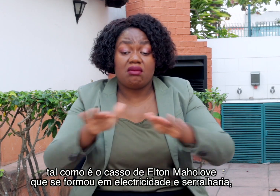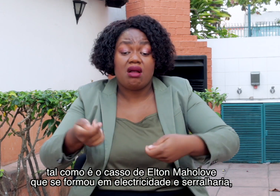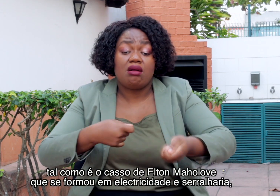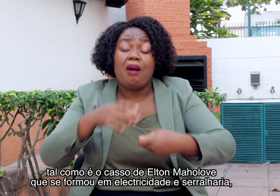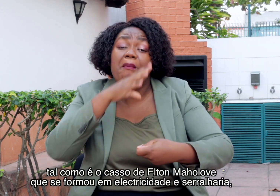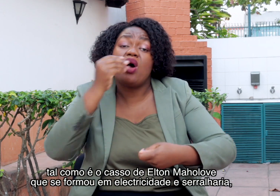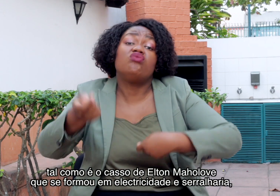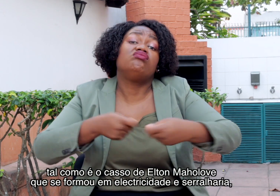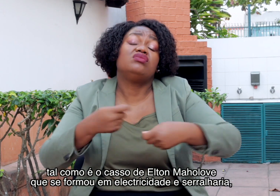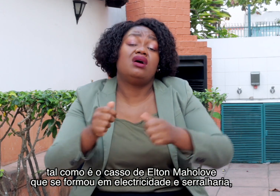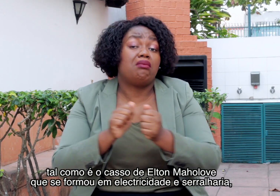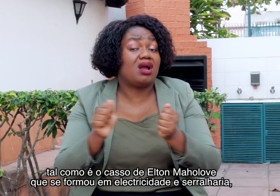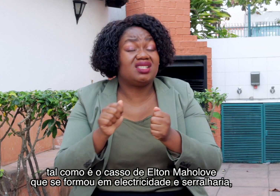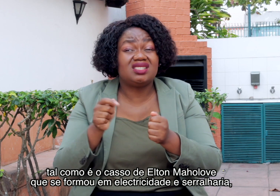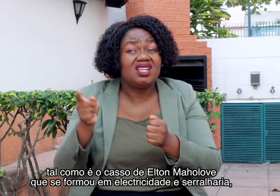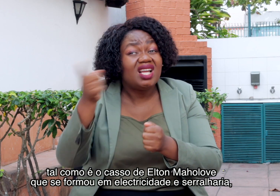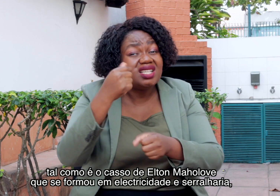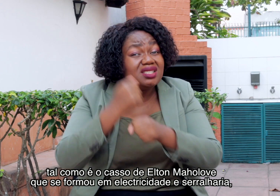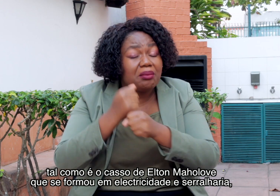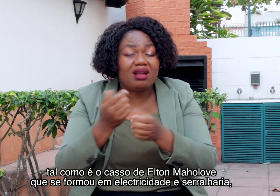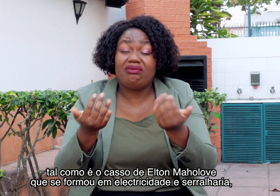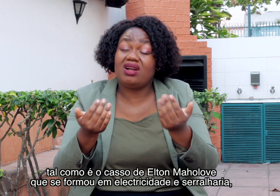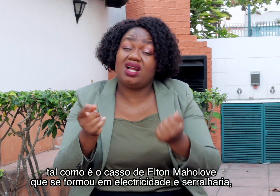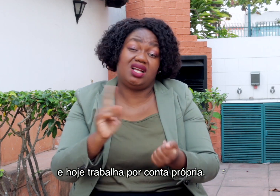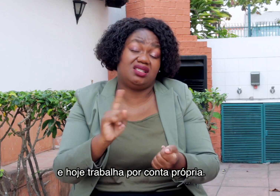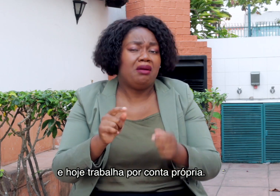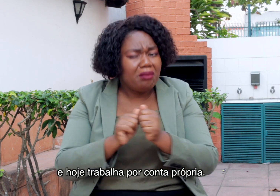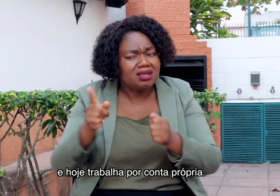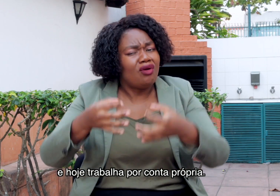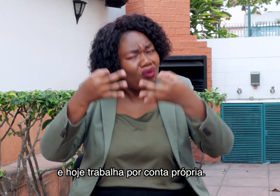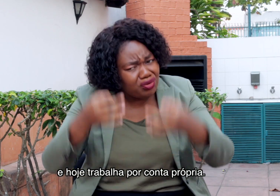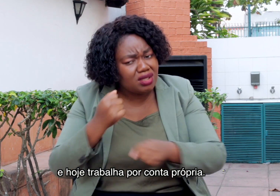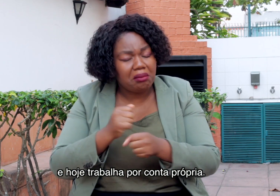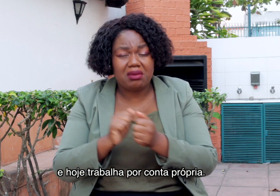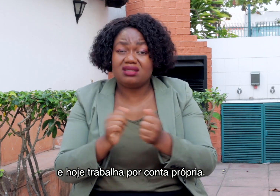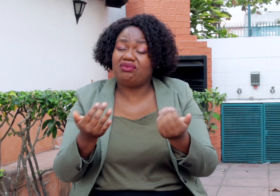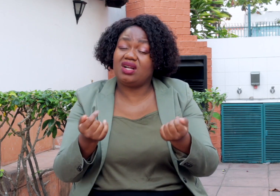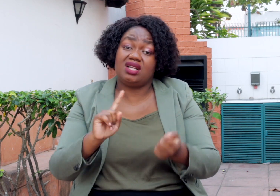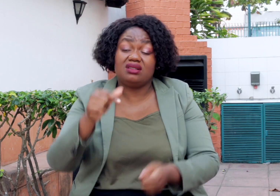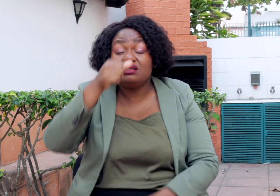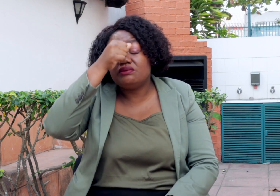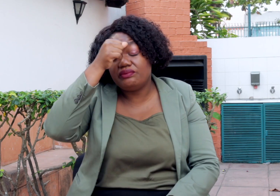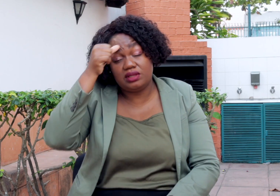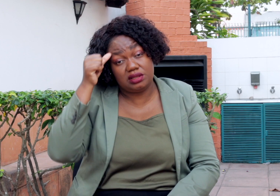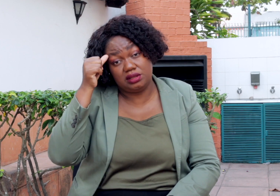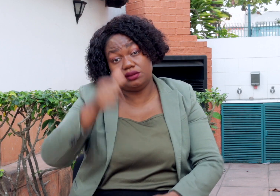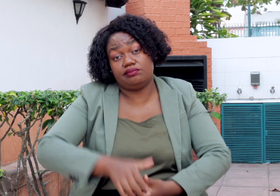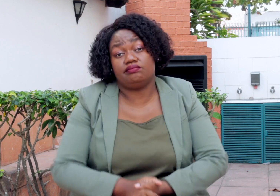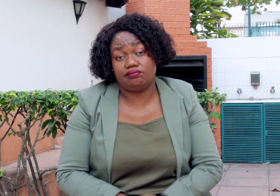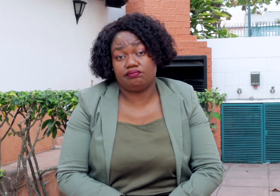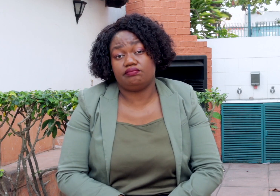caso de Elton Muholov, que se formou em eletricidade e serralharia e hoje trabalha por conta própria.